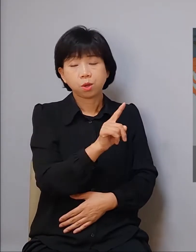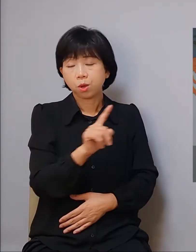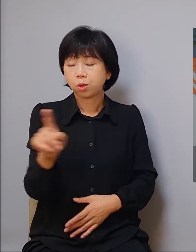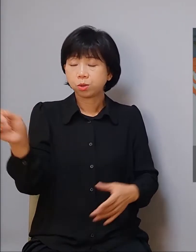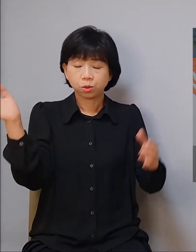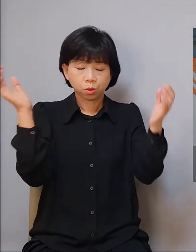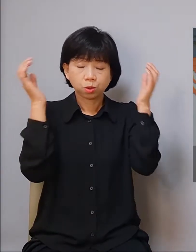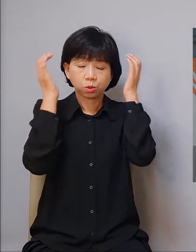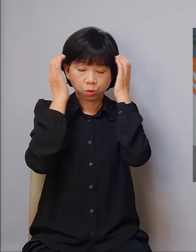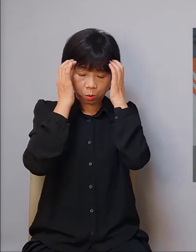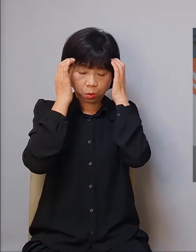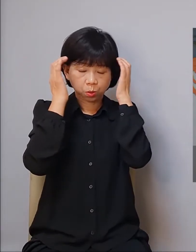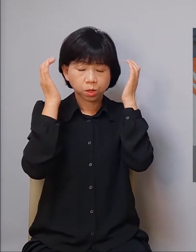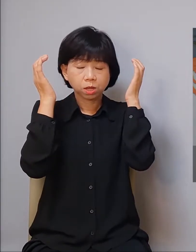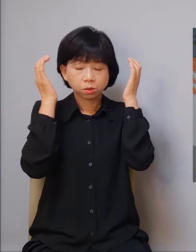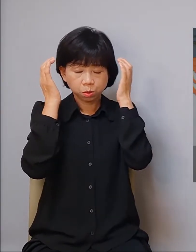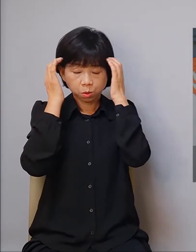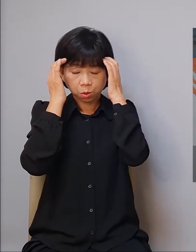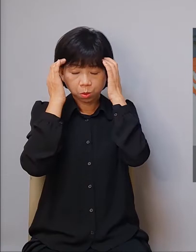믿는다면 어떤